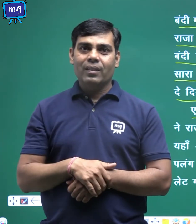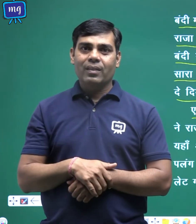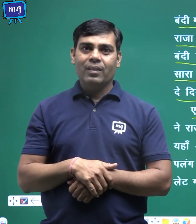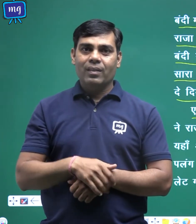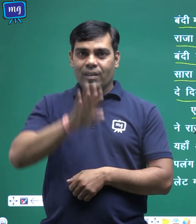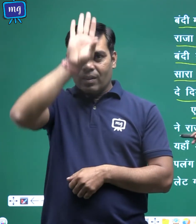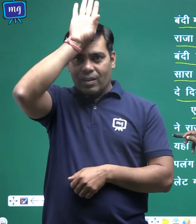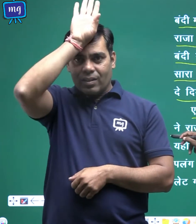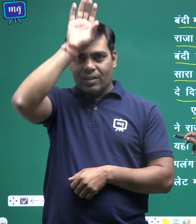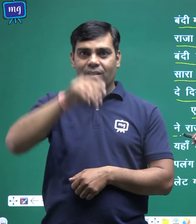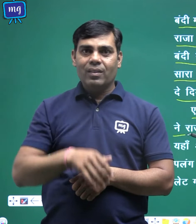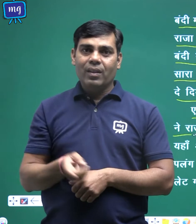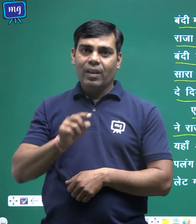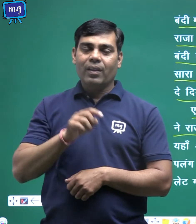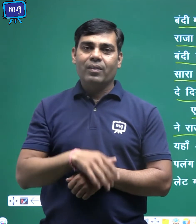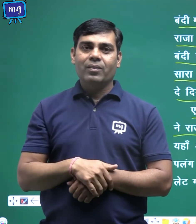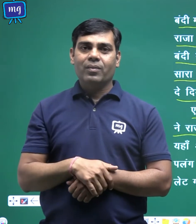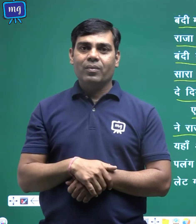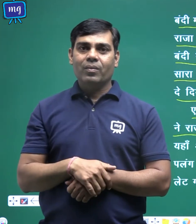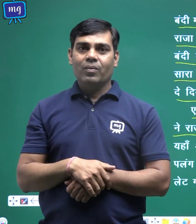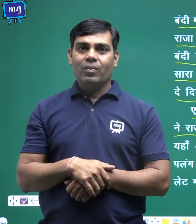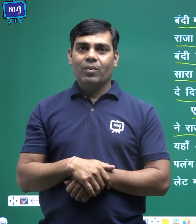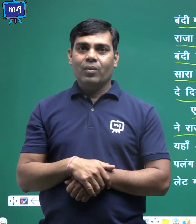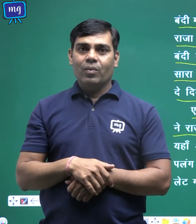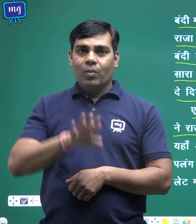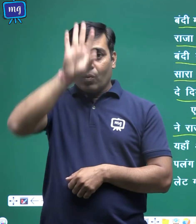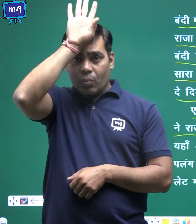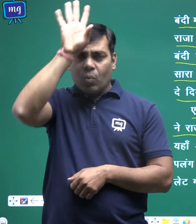राजा ने राजाओं,